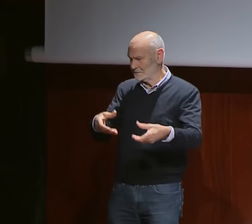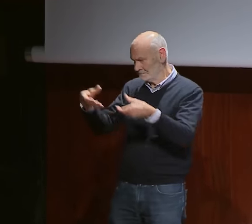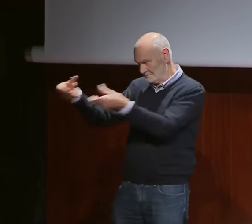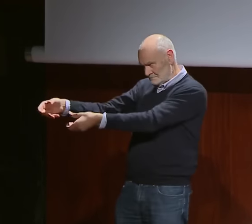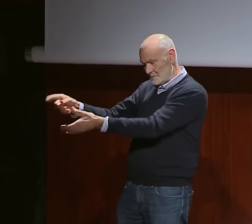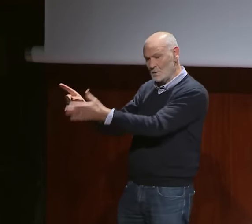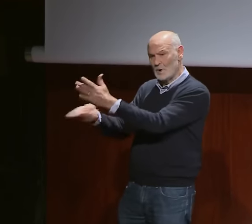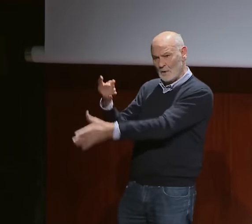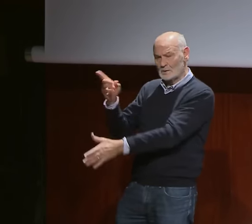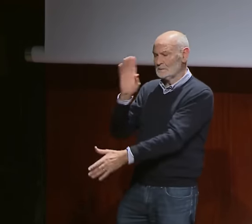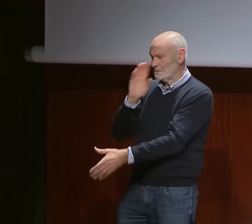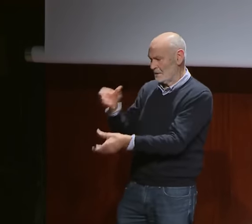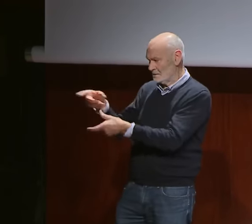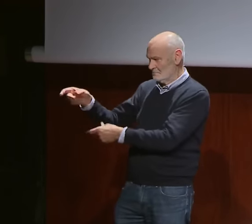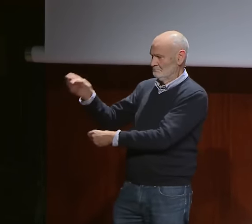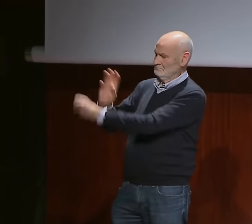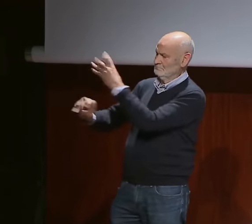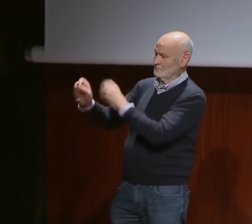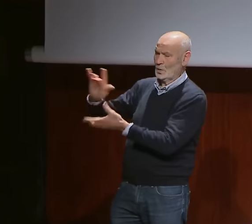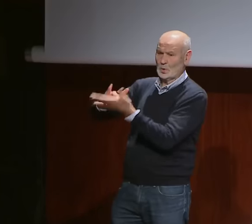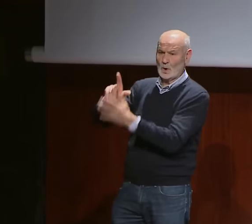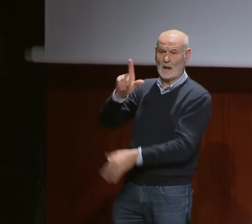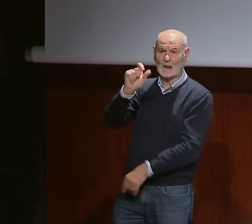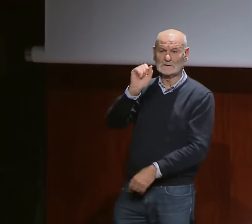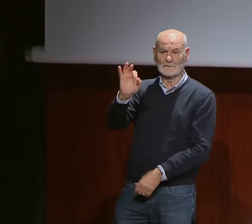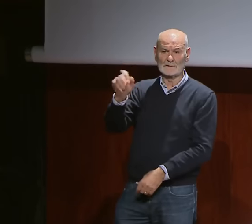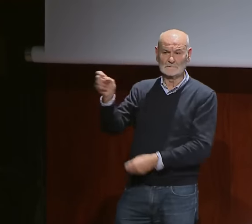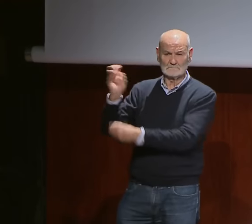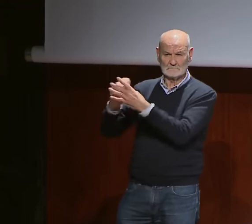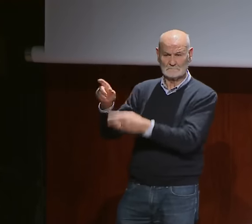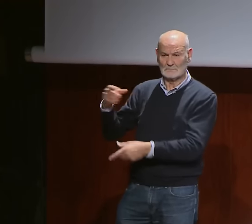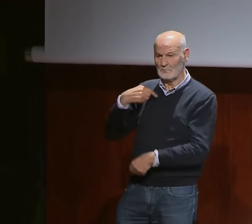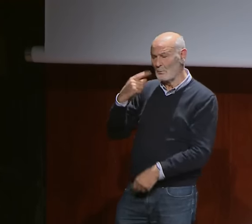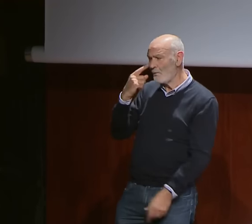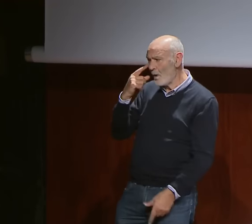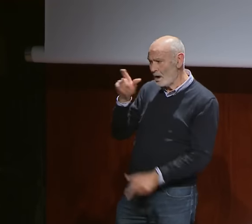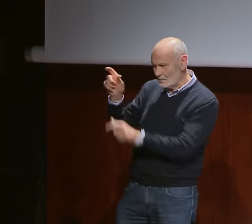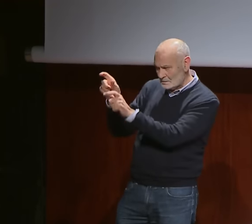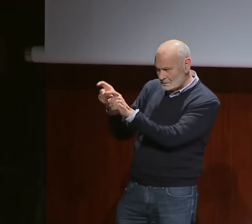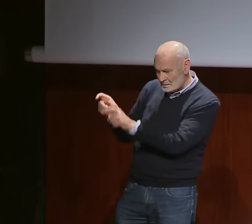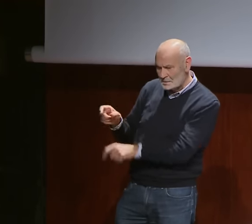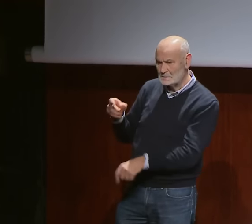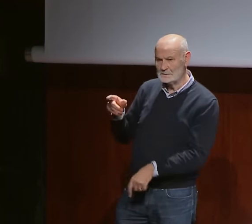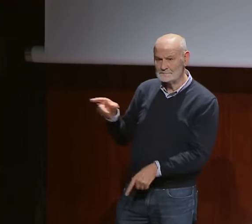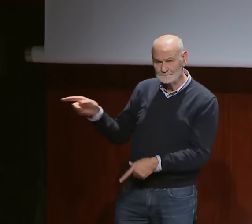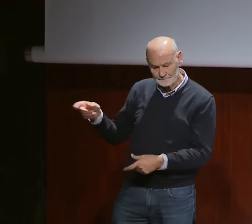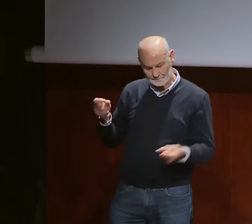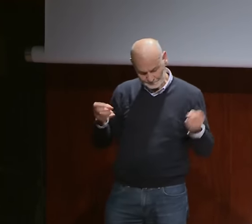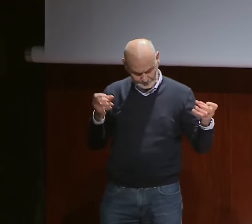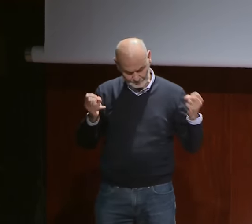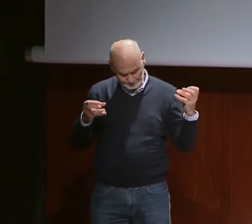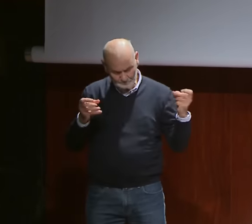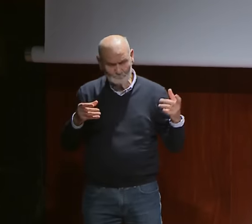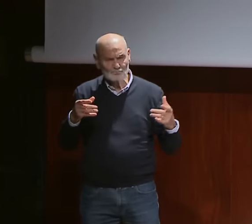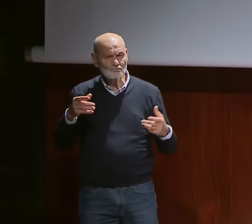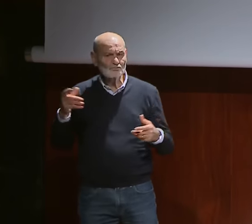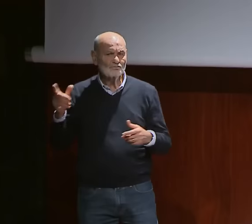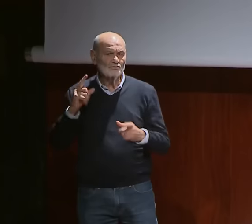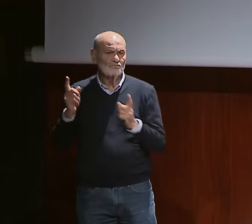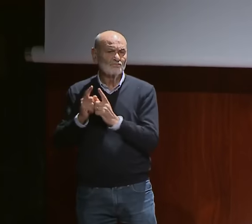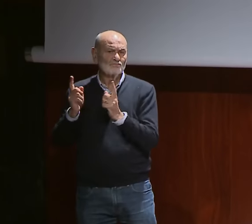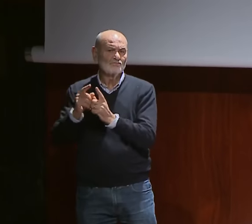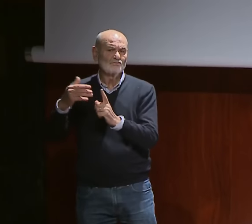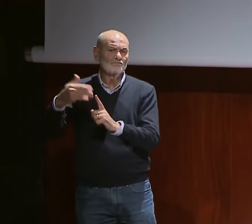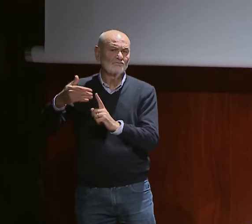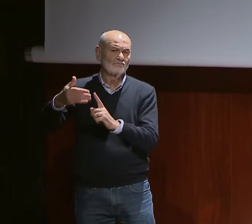livre. Et puis, quand je me suis retrouvé avec le manuscrit, je lui ai quand même redemandé de tout me retraduire en LSF pour